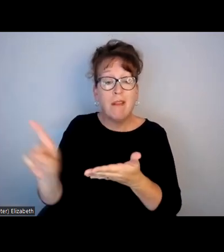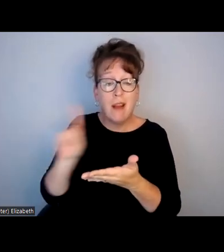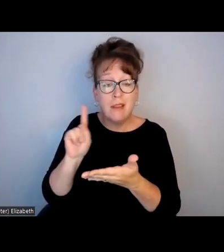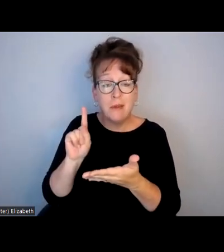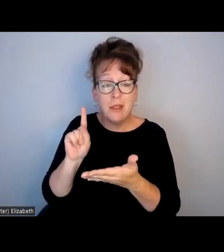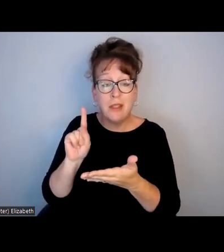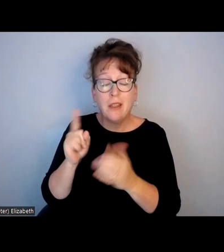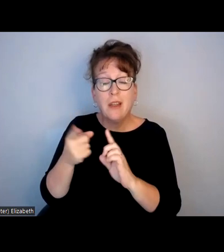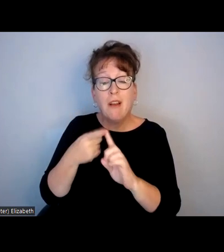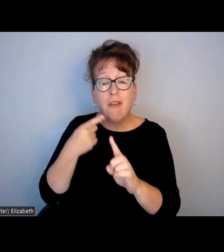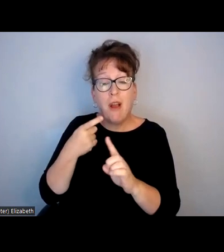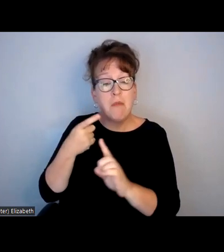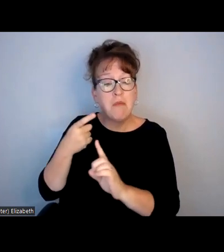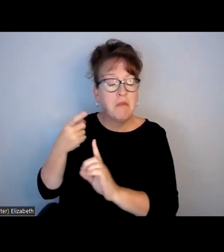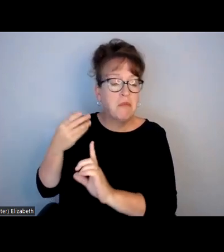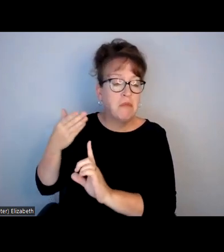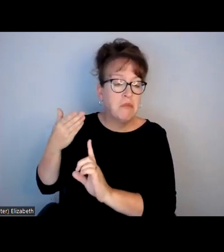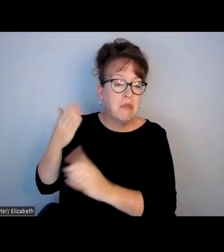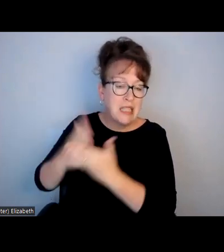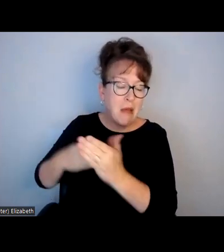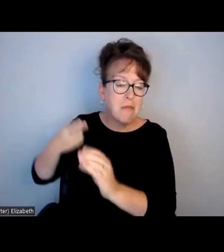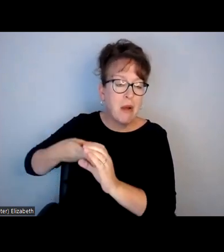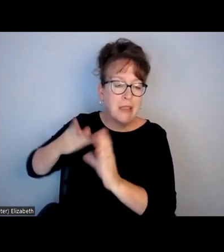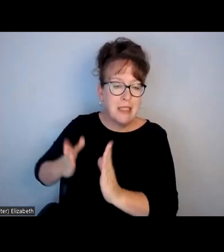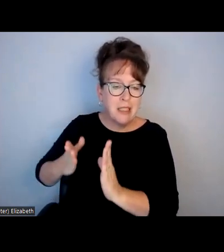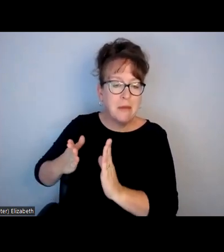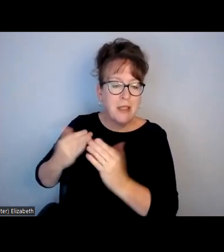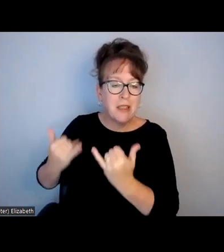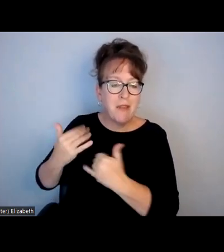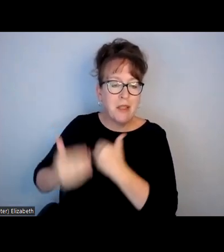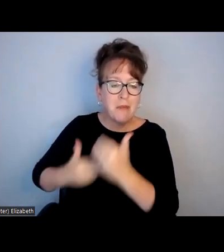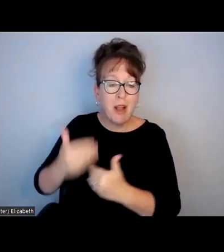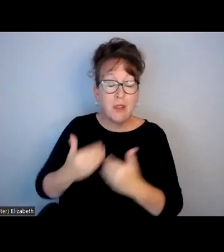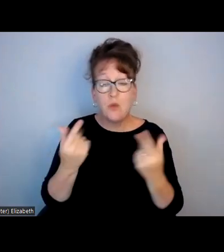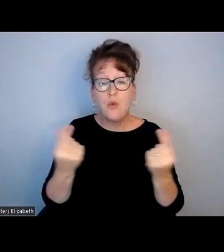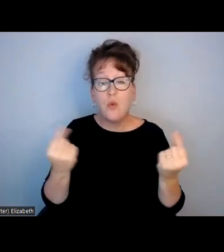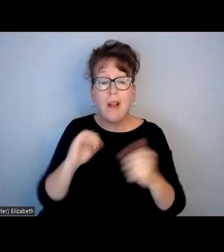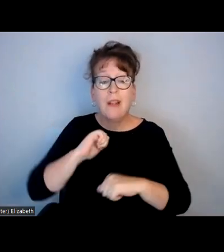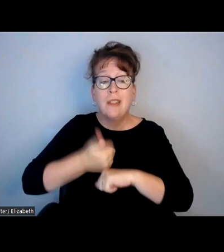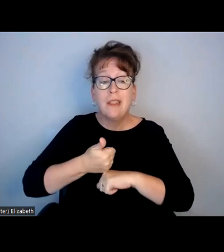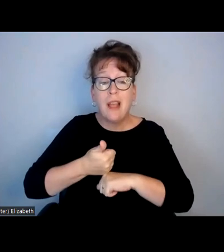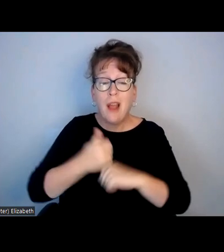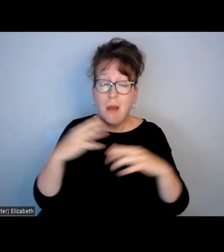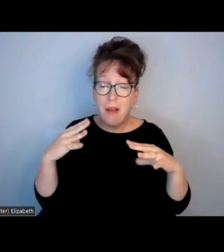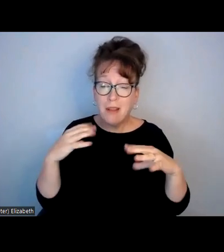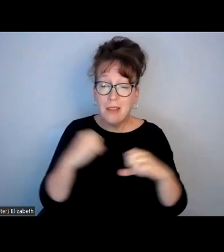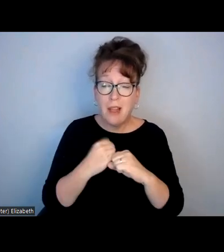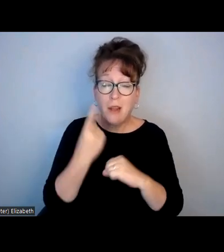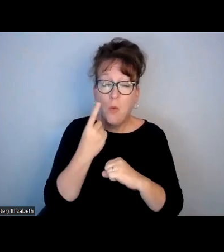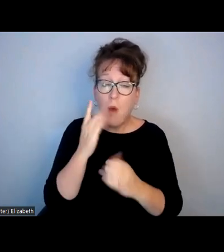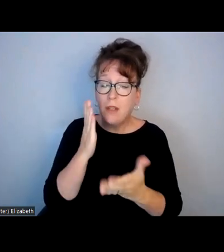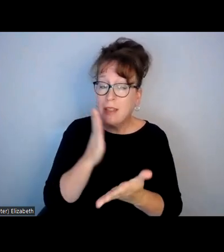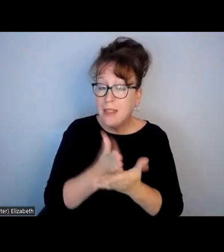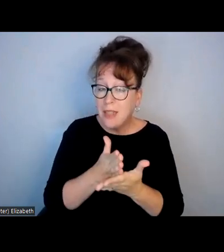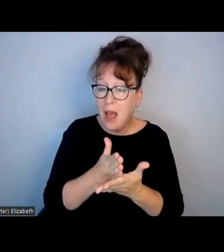semana pasada de algunos de los participantes en el proceso para crear eh